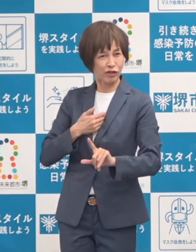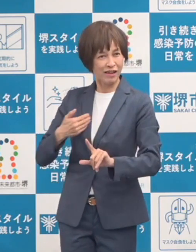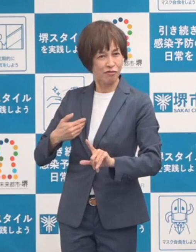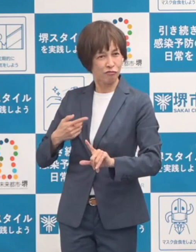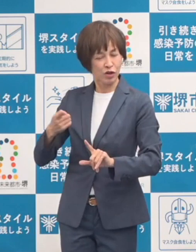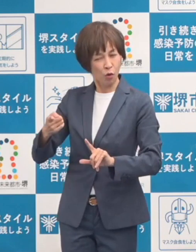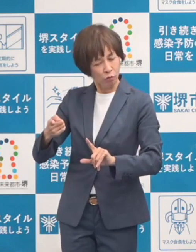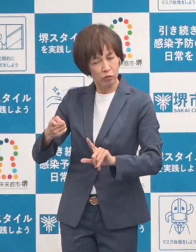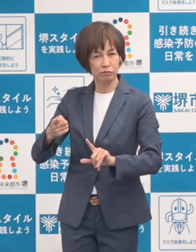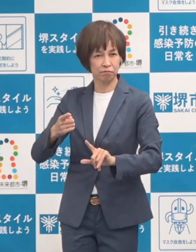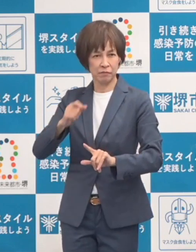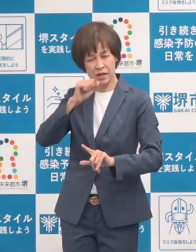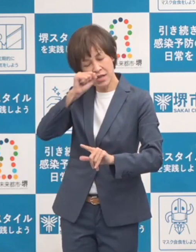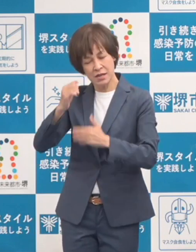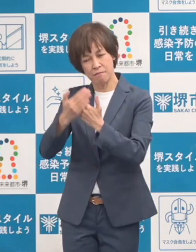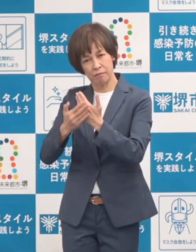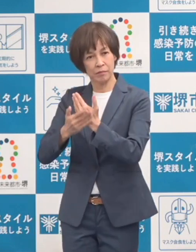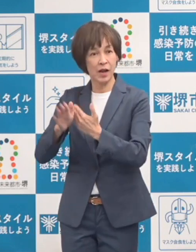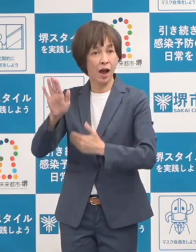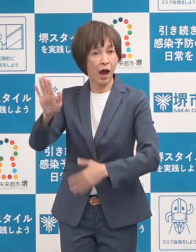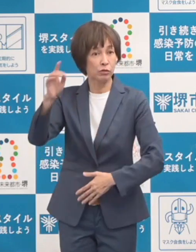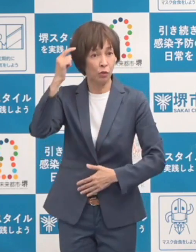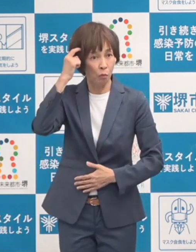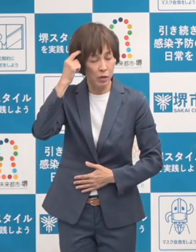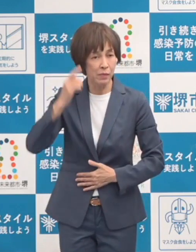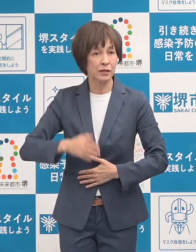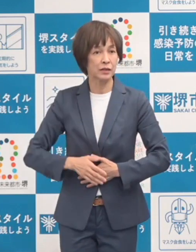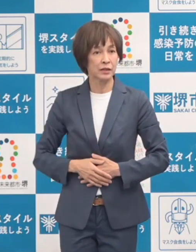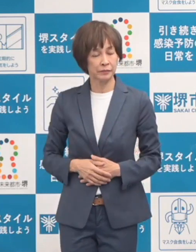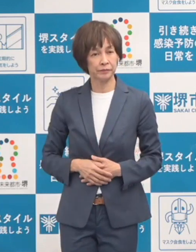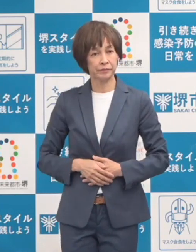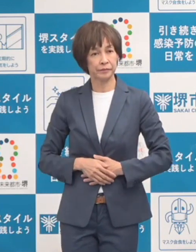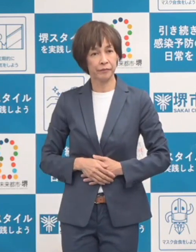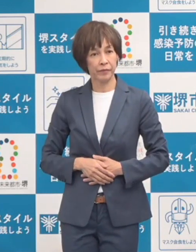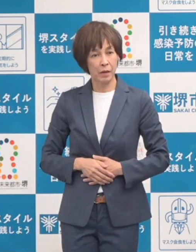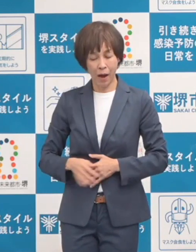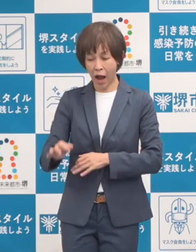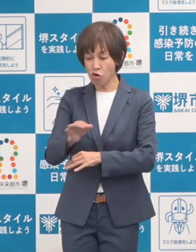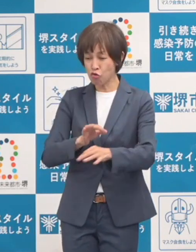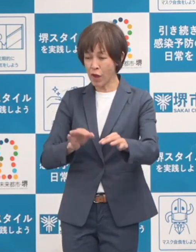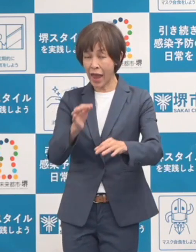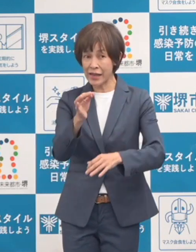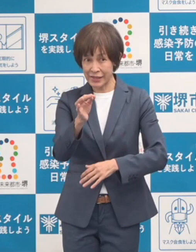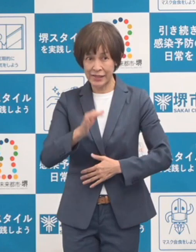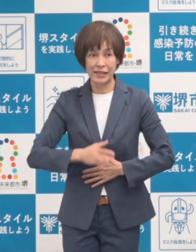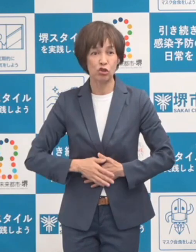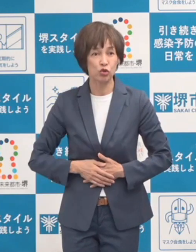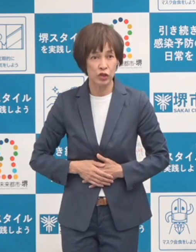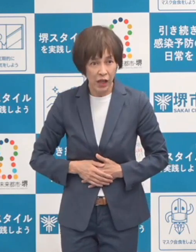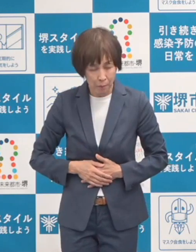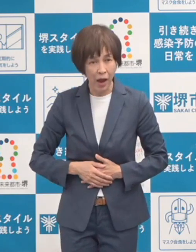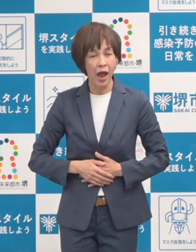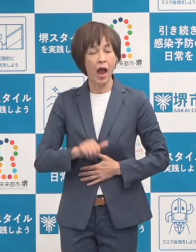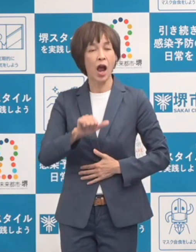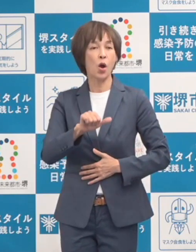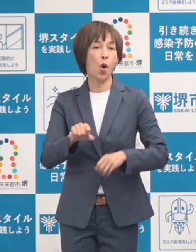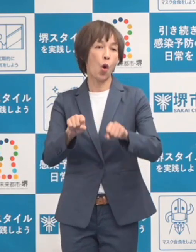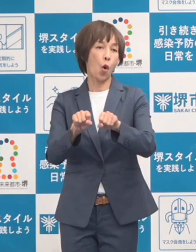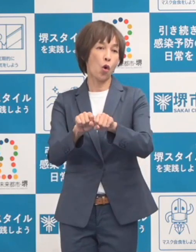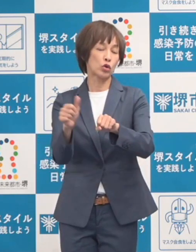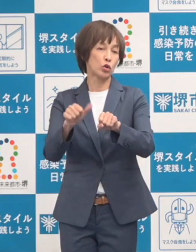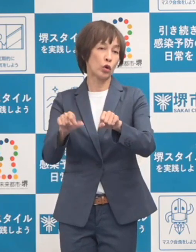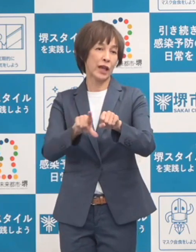メリットがあると考えています。そして毎年の運営費用についても5億5000万円、それ